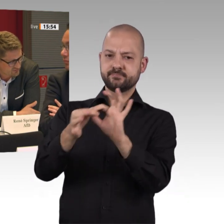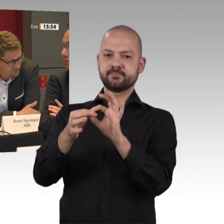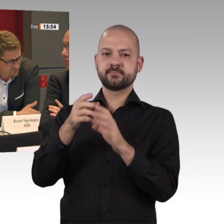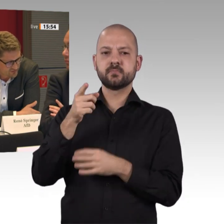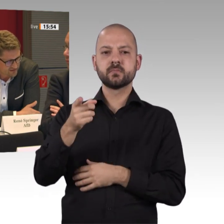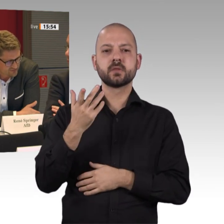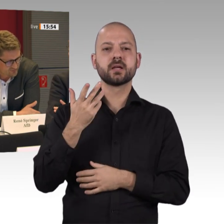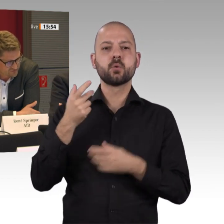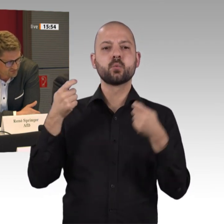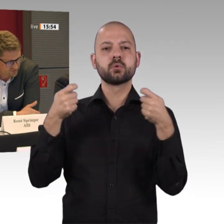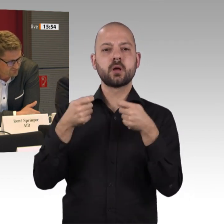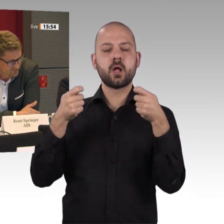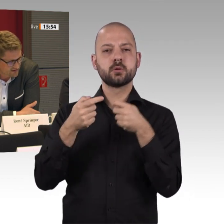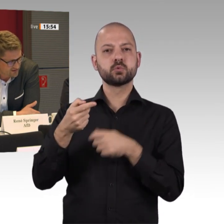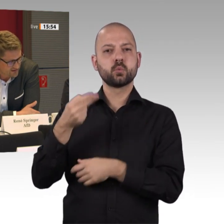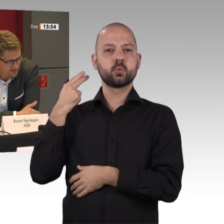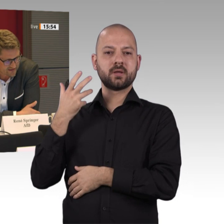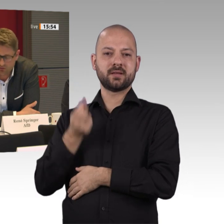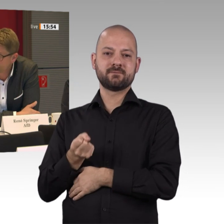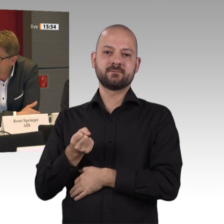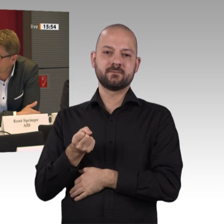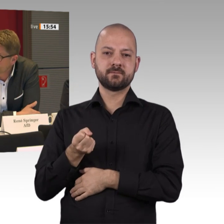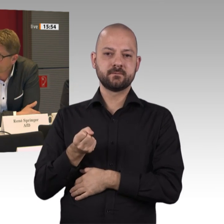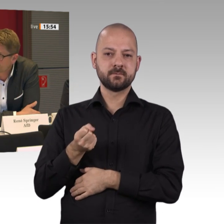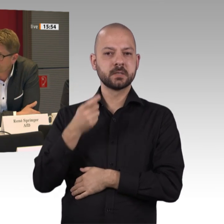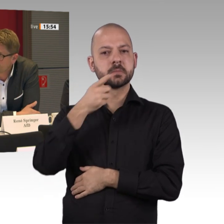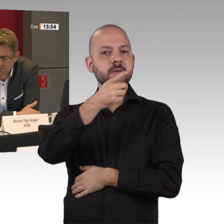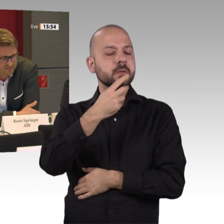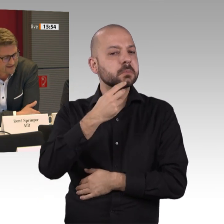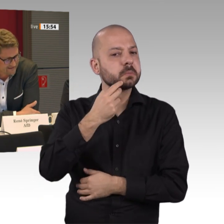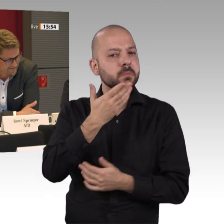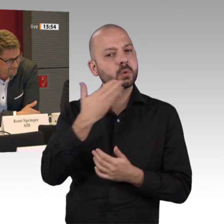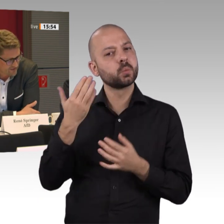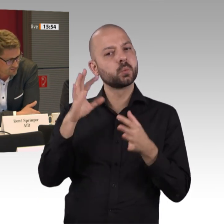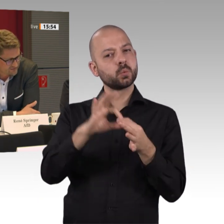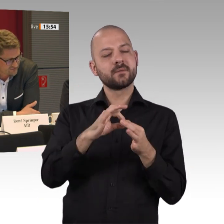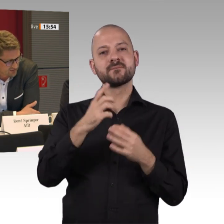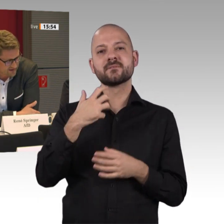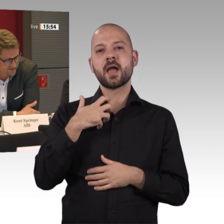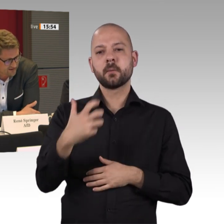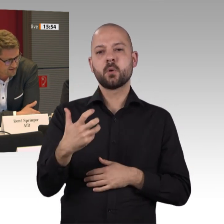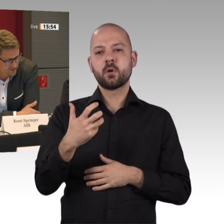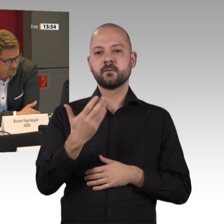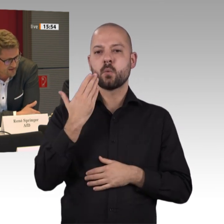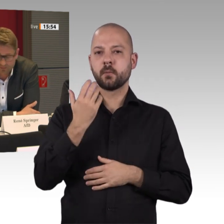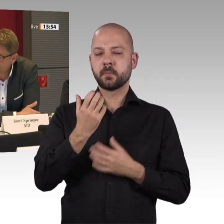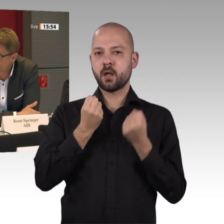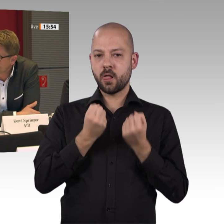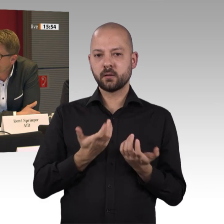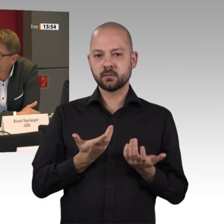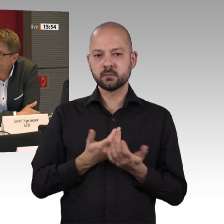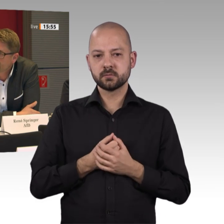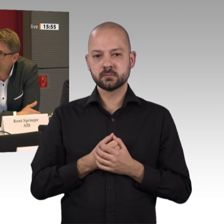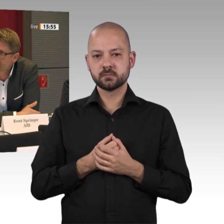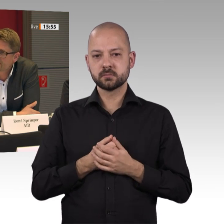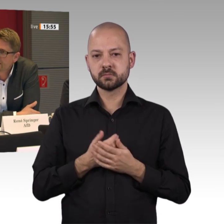durchaus Personen gibt, die ein Jahreseinkommen von unterhalb 100.000 Euro haben, aber zugleich ein erhebliches